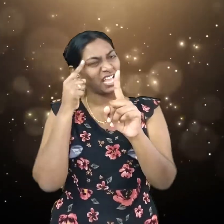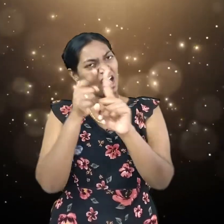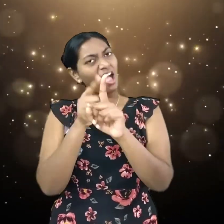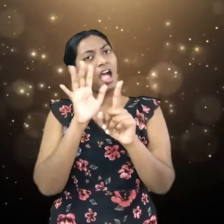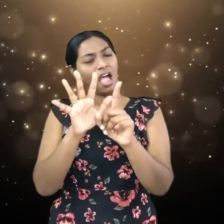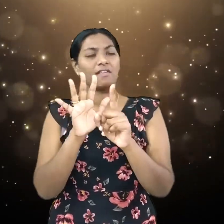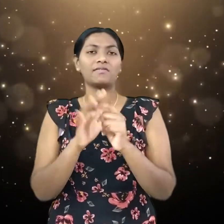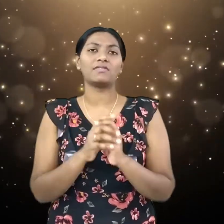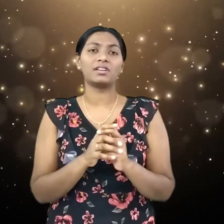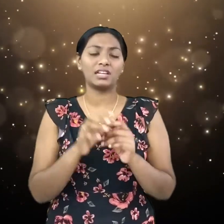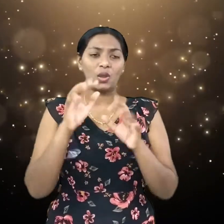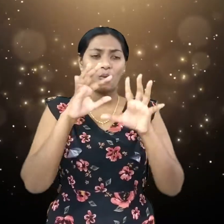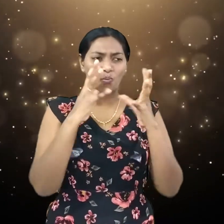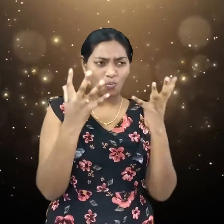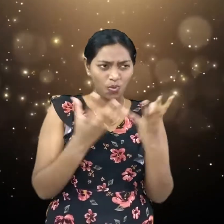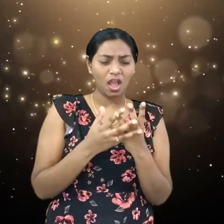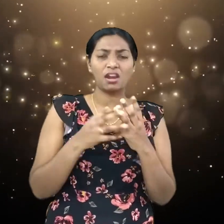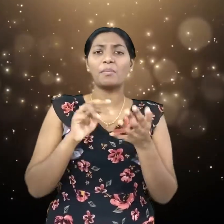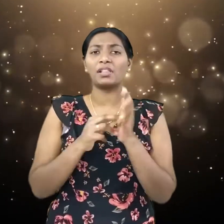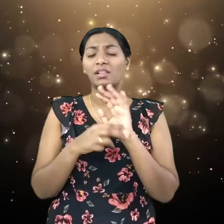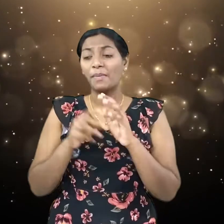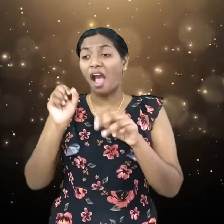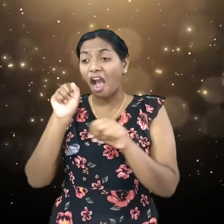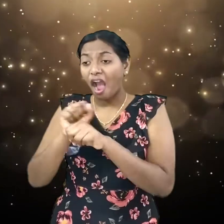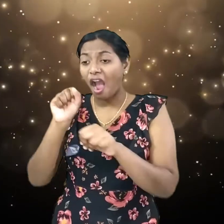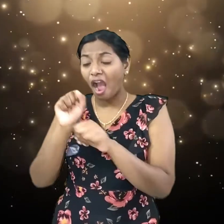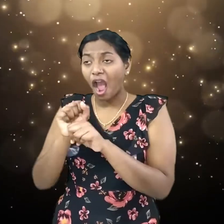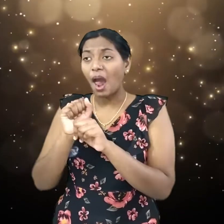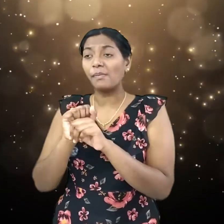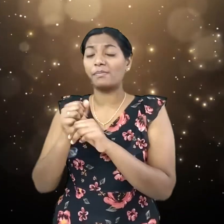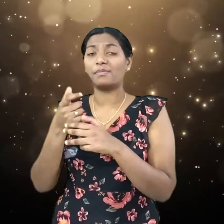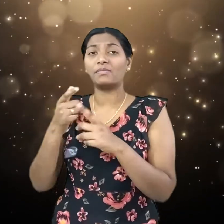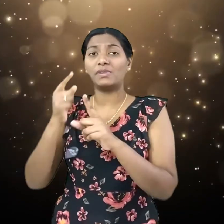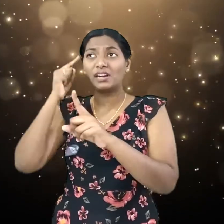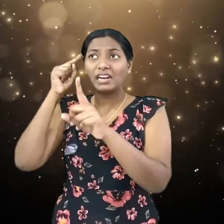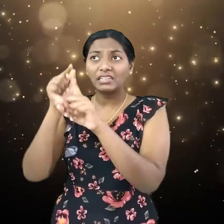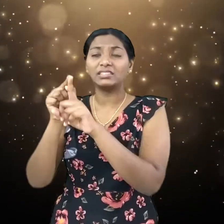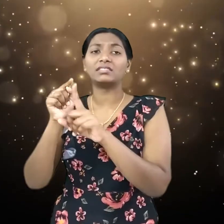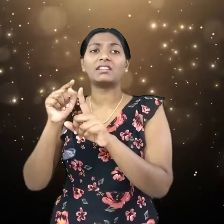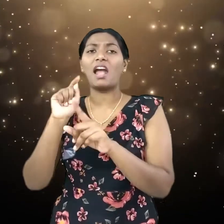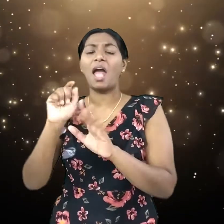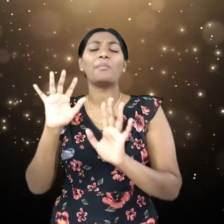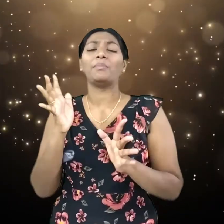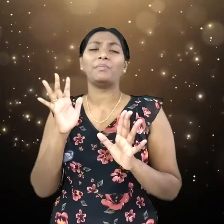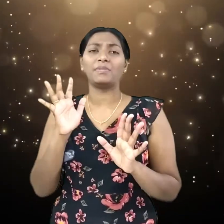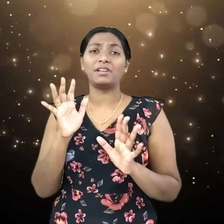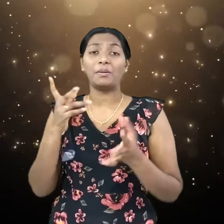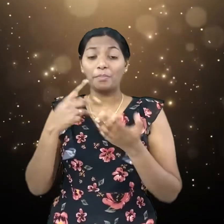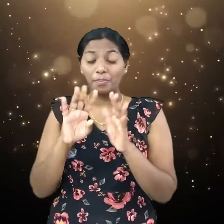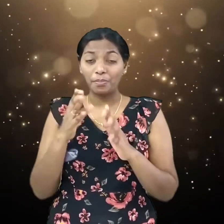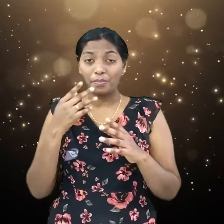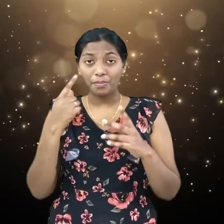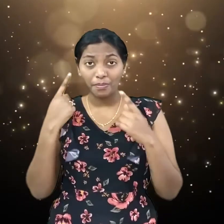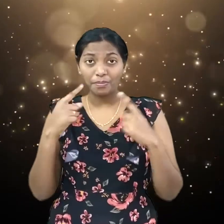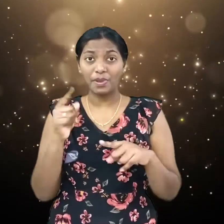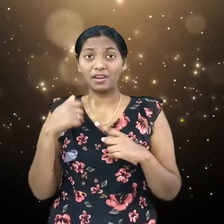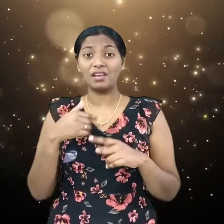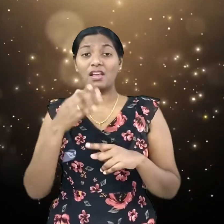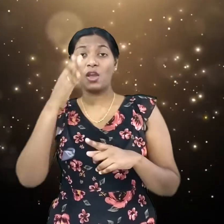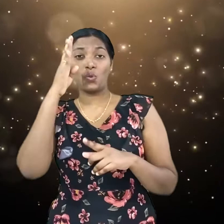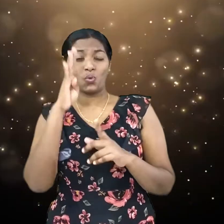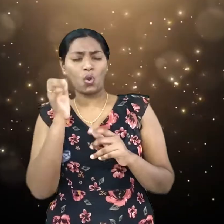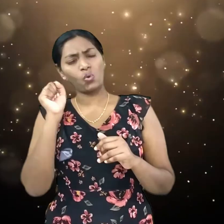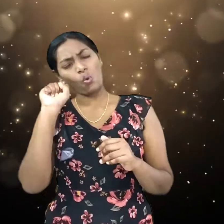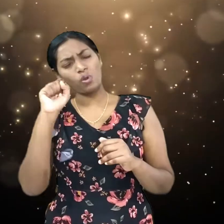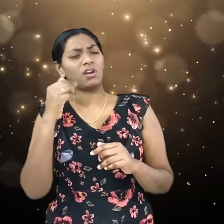दुनिया के लिए कामों का उद्देश्य जानना जरूरी नहीं है, पर परमेश्वर के लिए बिना उद्देश्य के